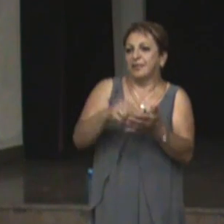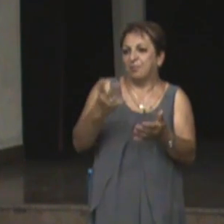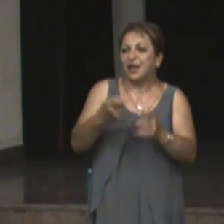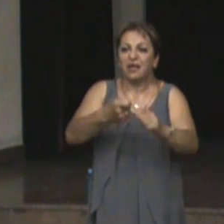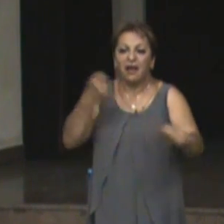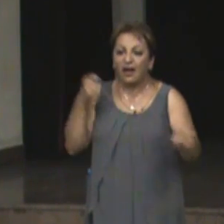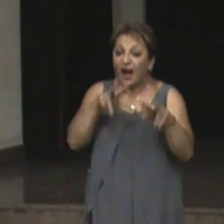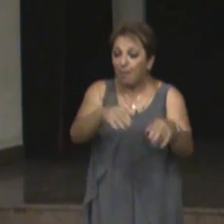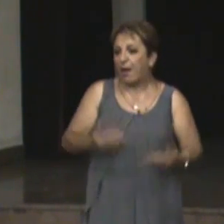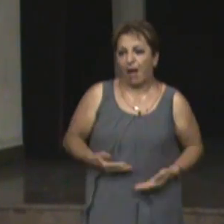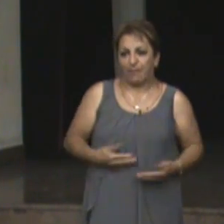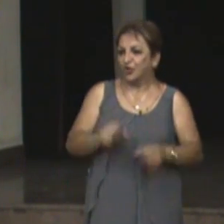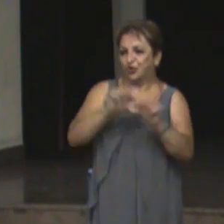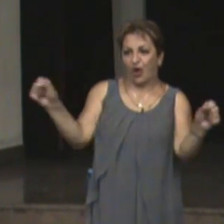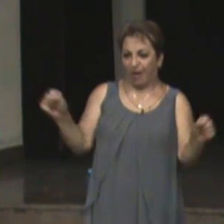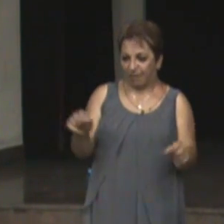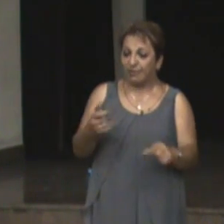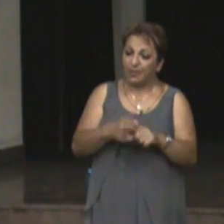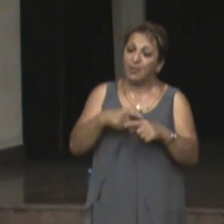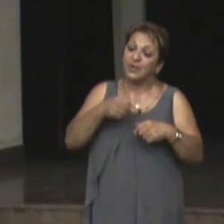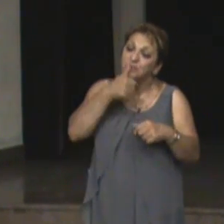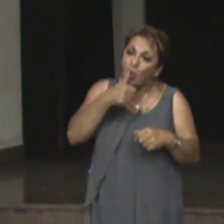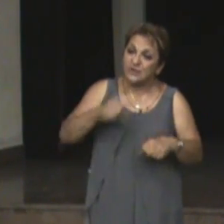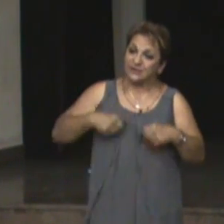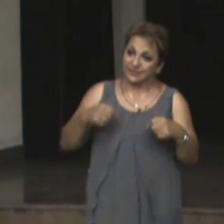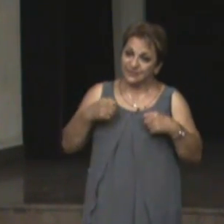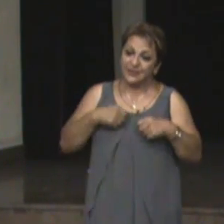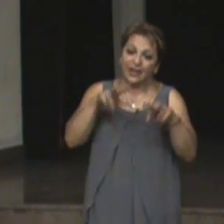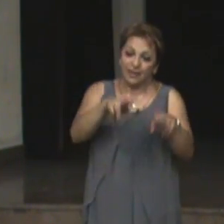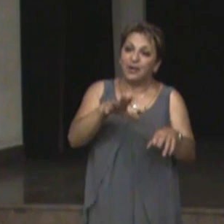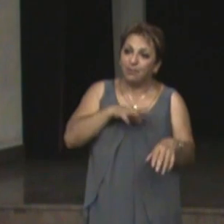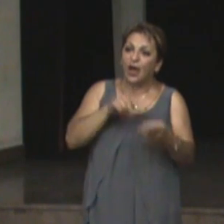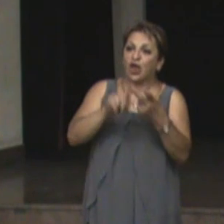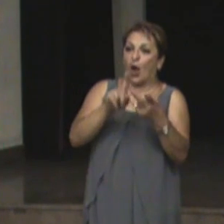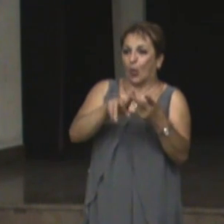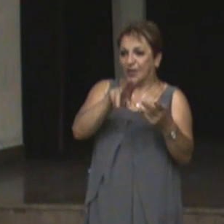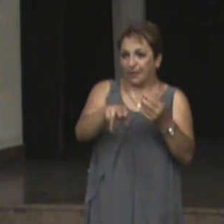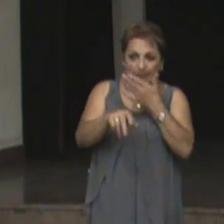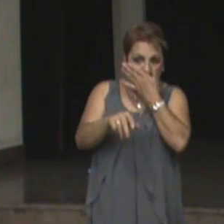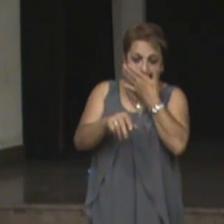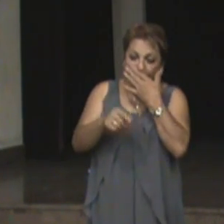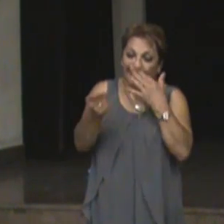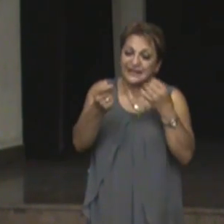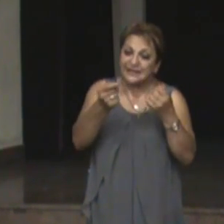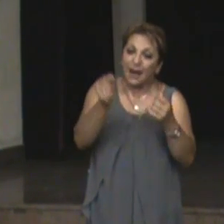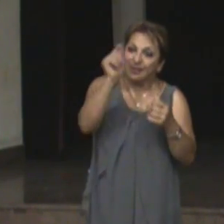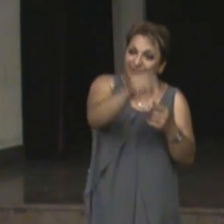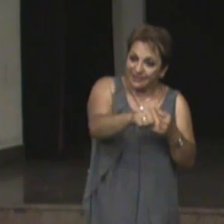երկարամդել մի կյանք, և փորձել ենք ավելի նմանվել այդ երկրորդ օրինակին, երբ որ սեղմը ընկնում